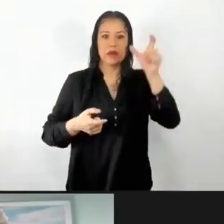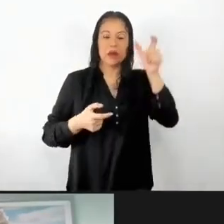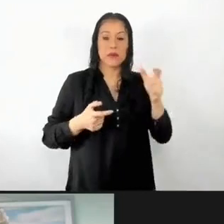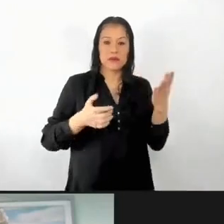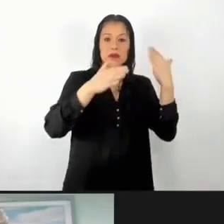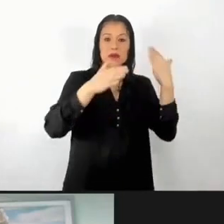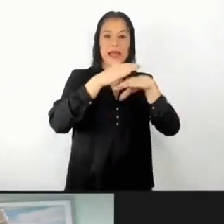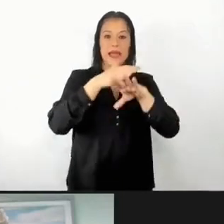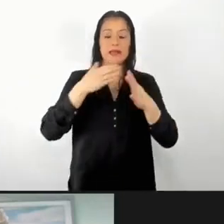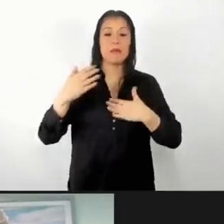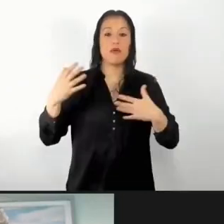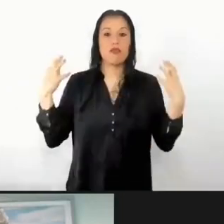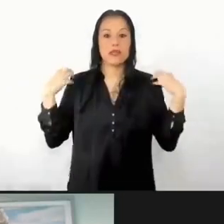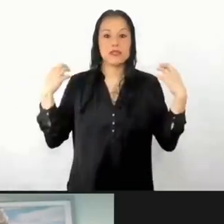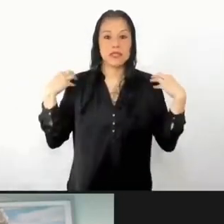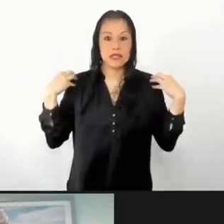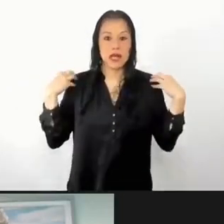a mi oficina,